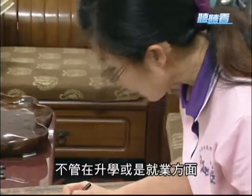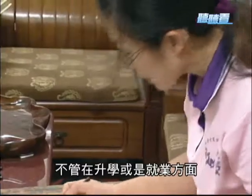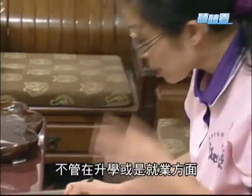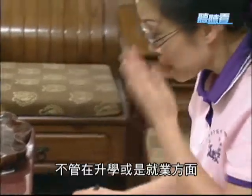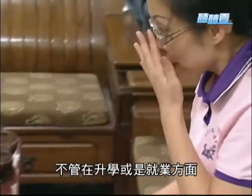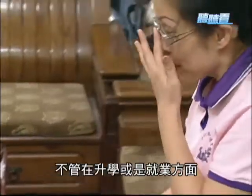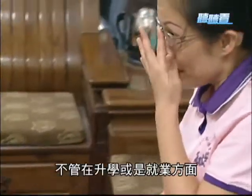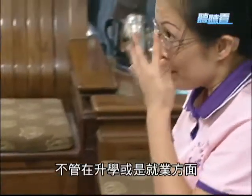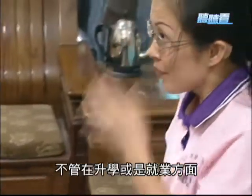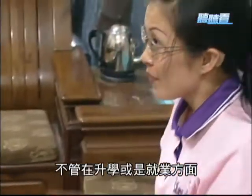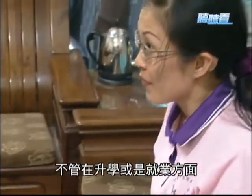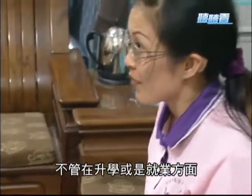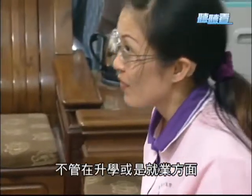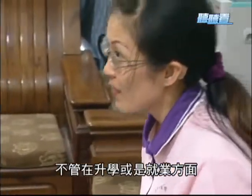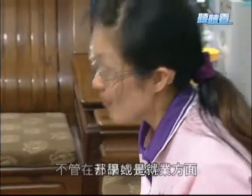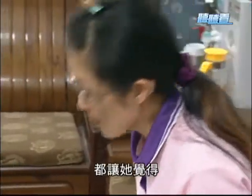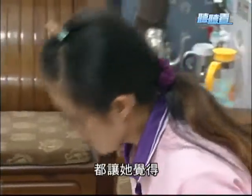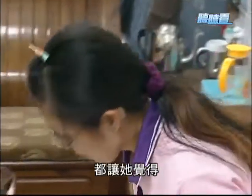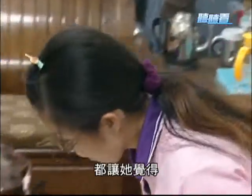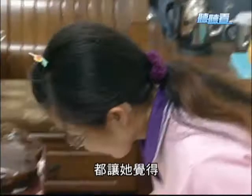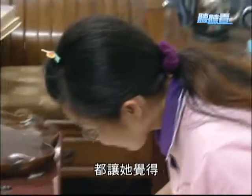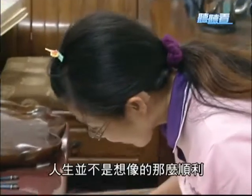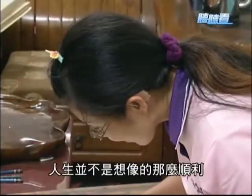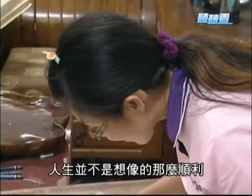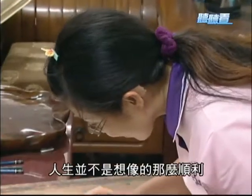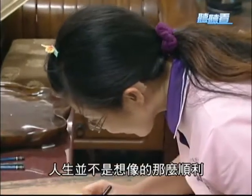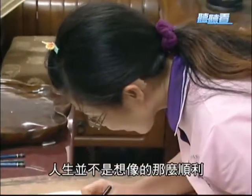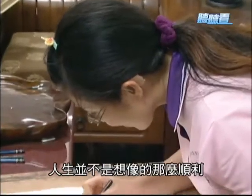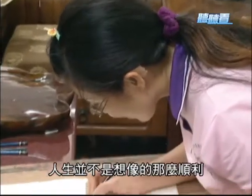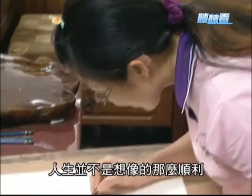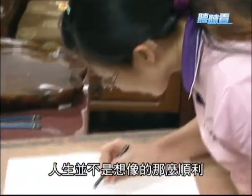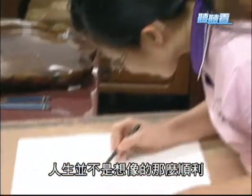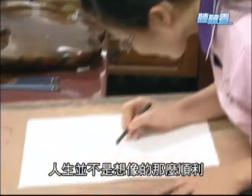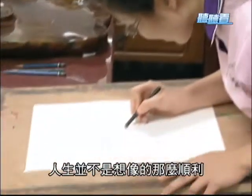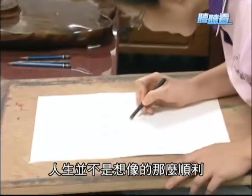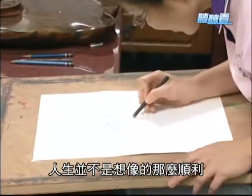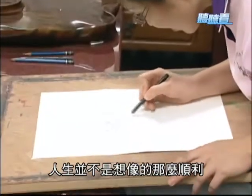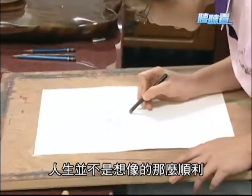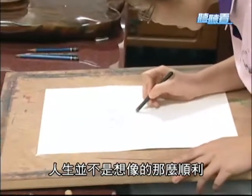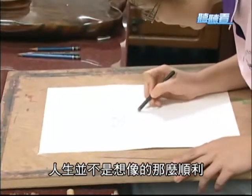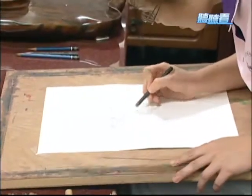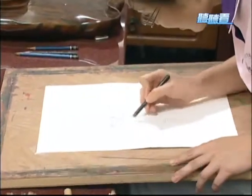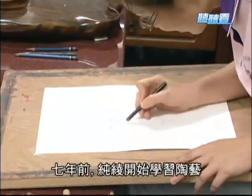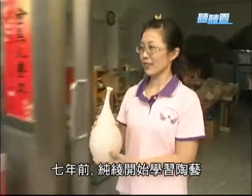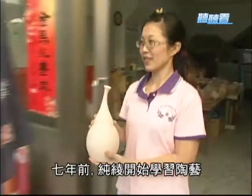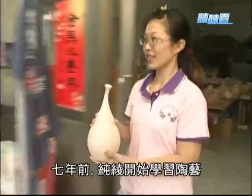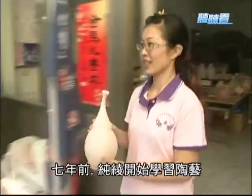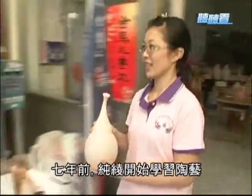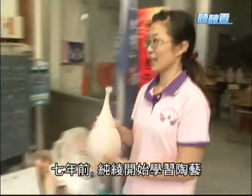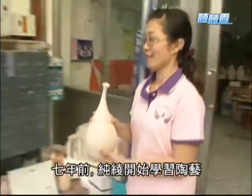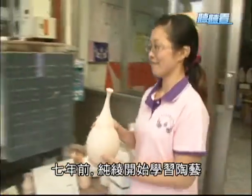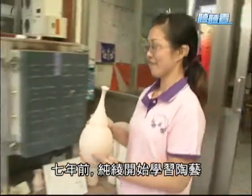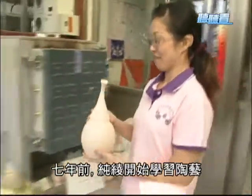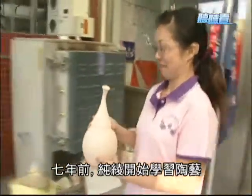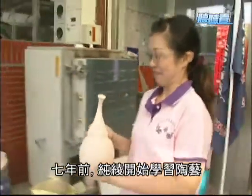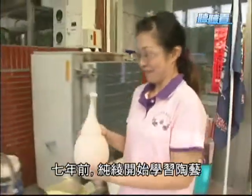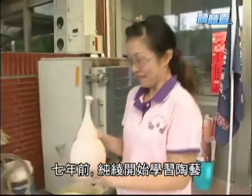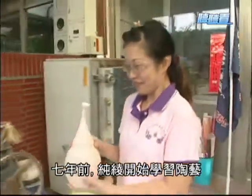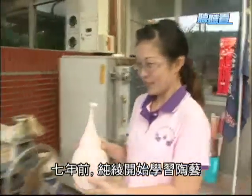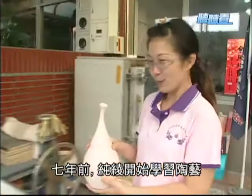或是就业方面，都让他觉得人生并不是想象的那么顺利。七年前，纯林开始学习陶艺，